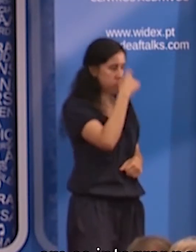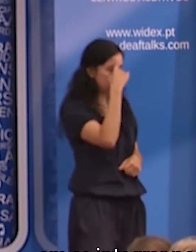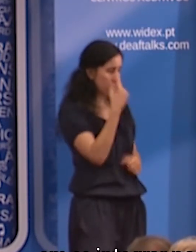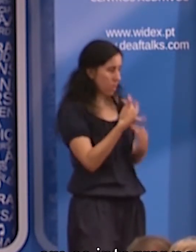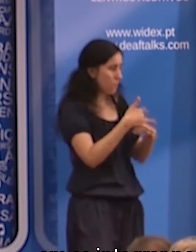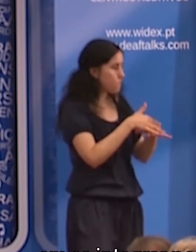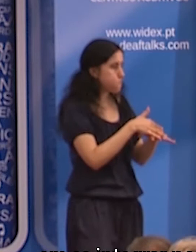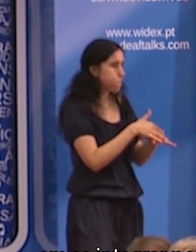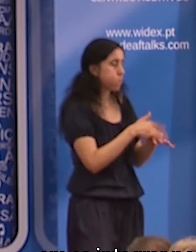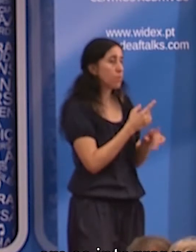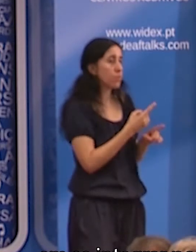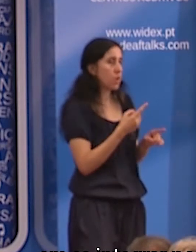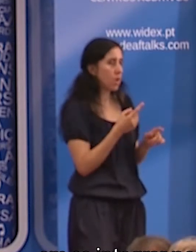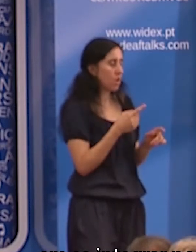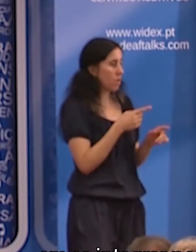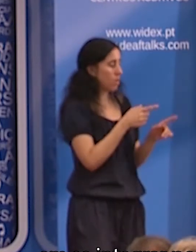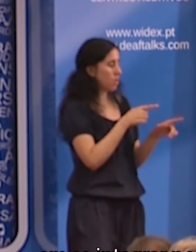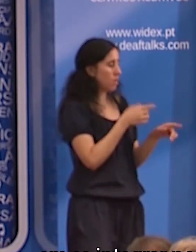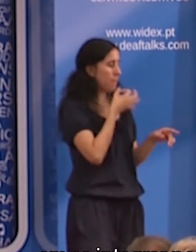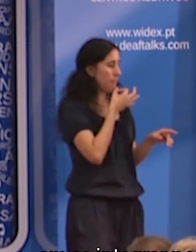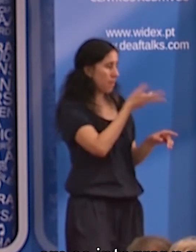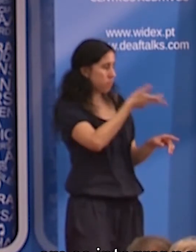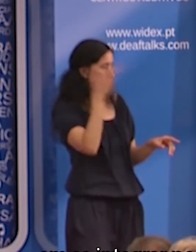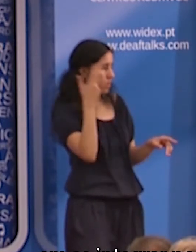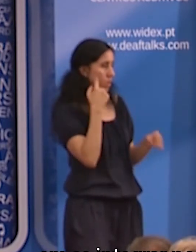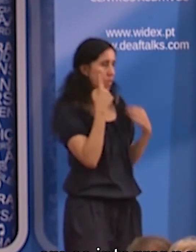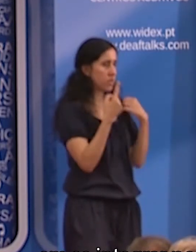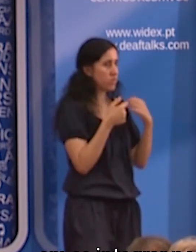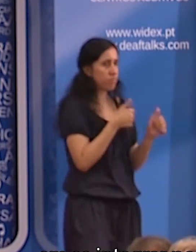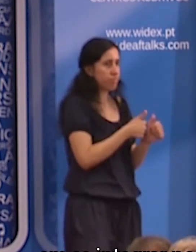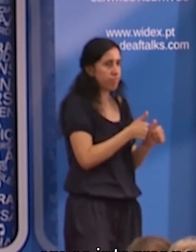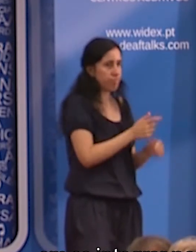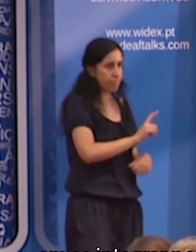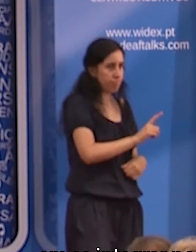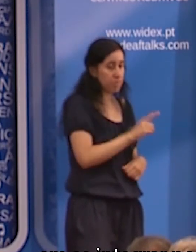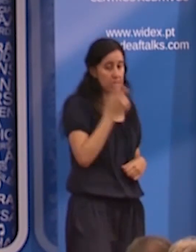se integrar porque não consegue acompanhar a velocidade que os ouvintes têm.